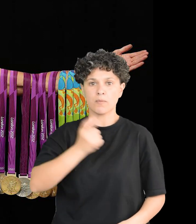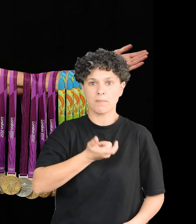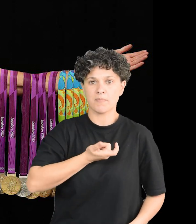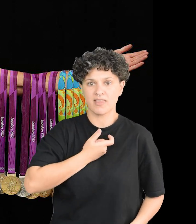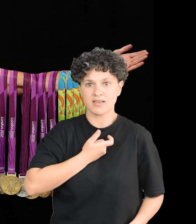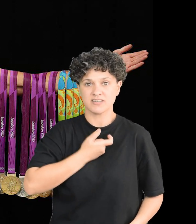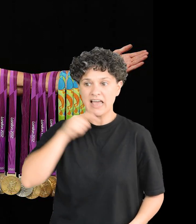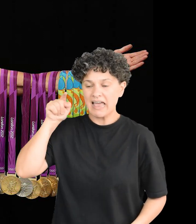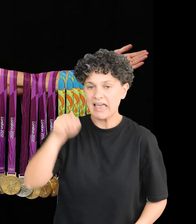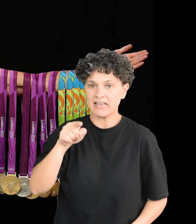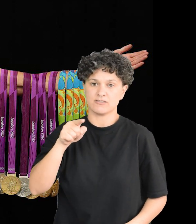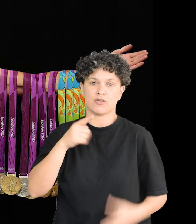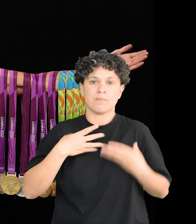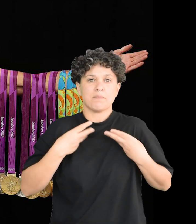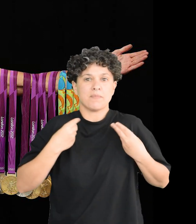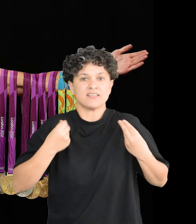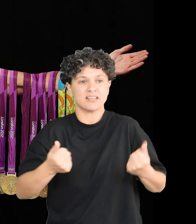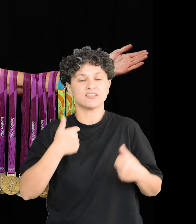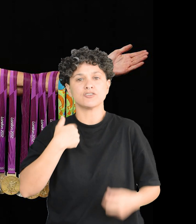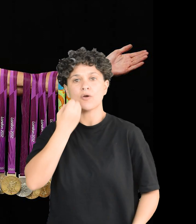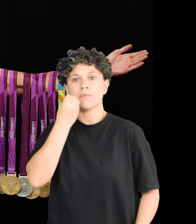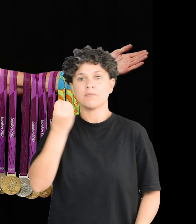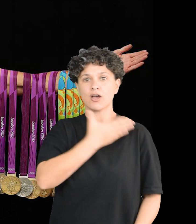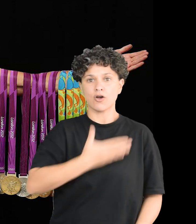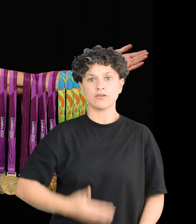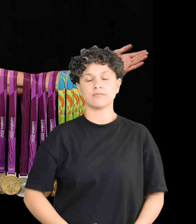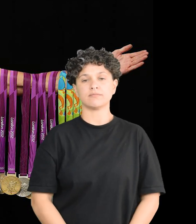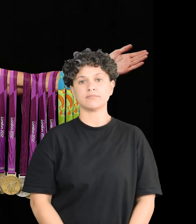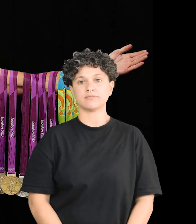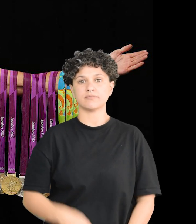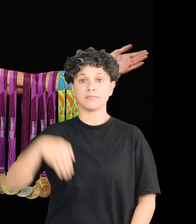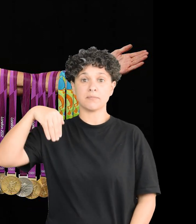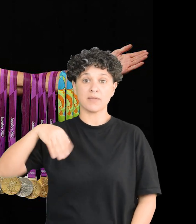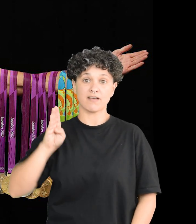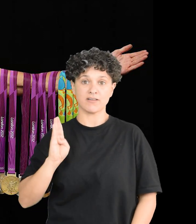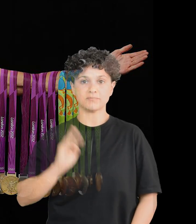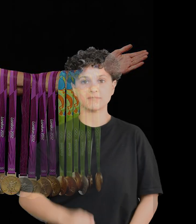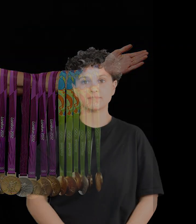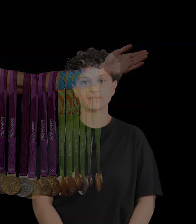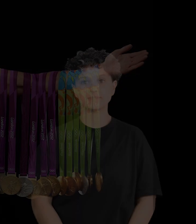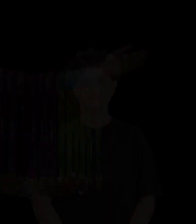pudiera decir eso Entonces tendría éxito Michael felps